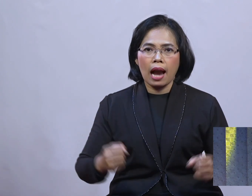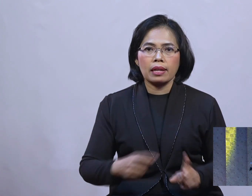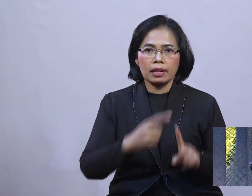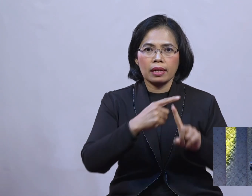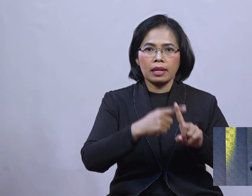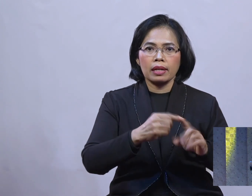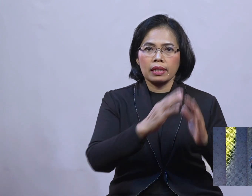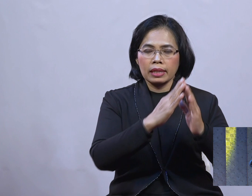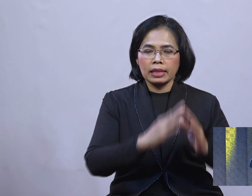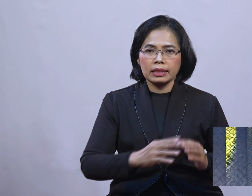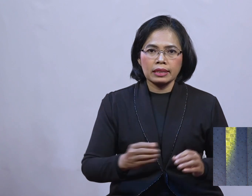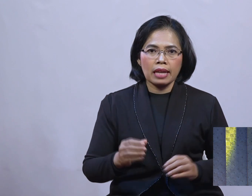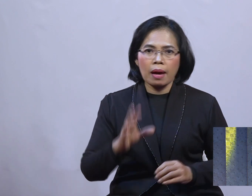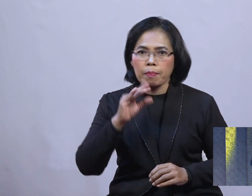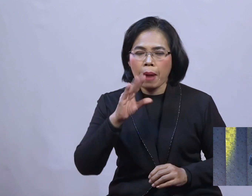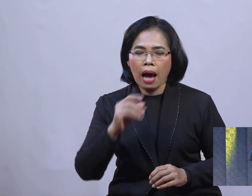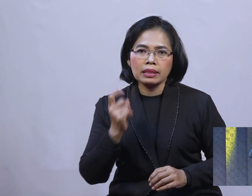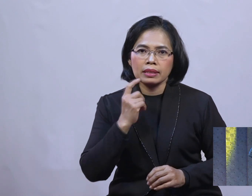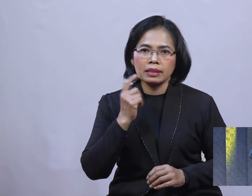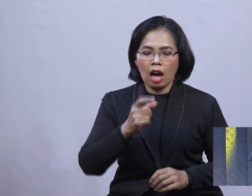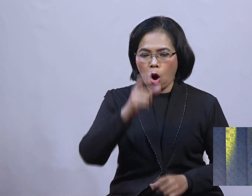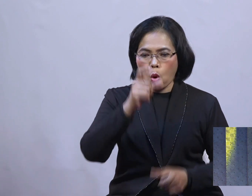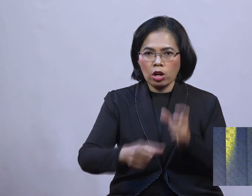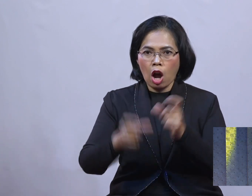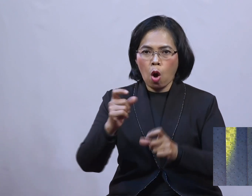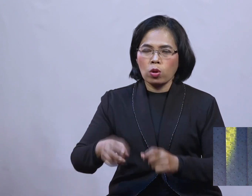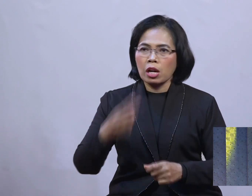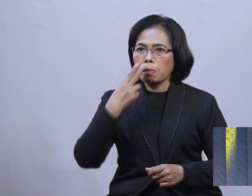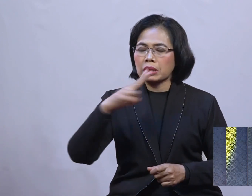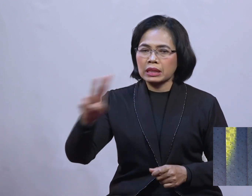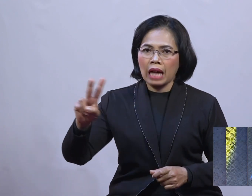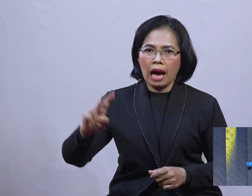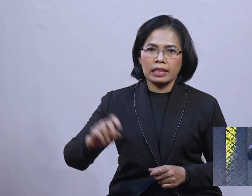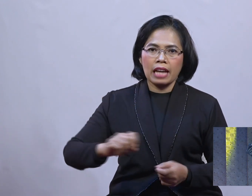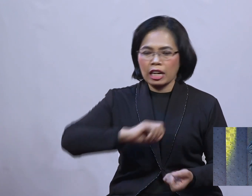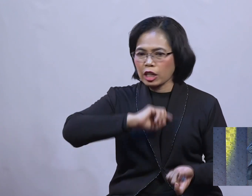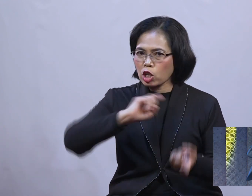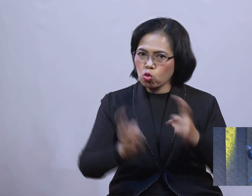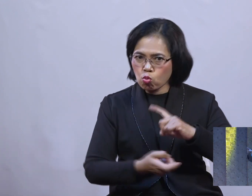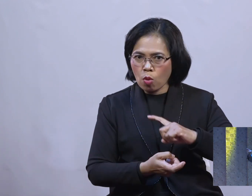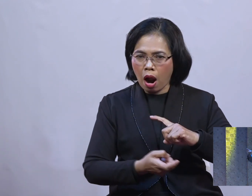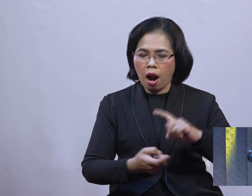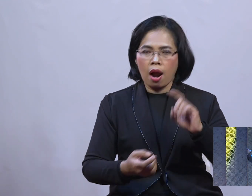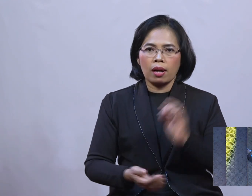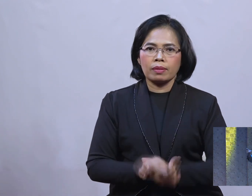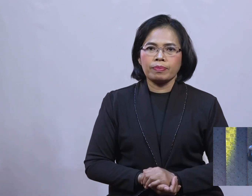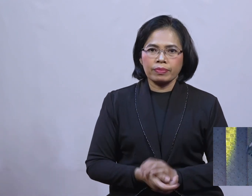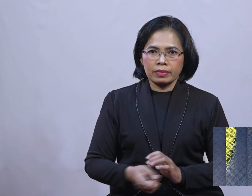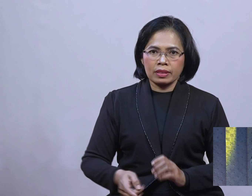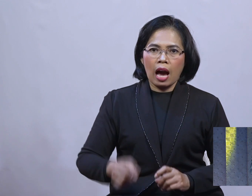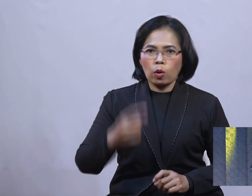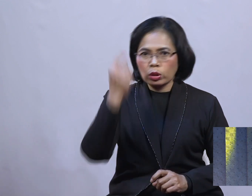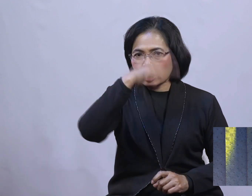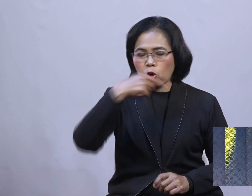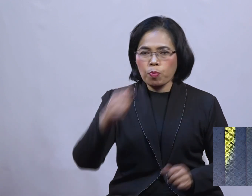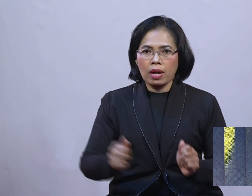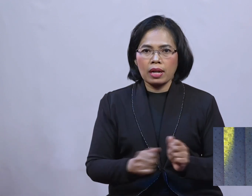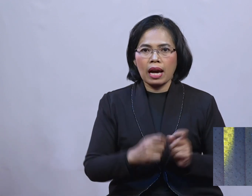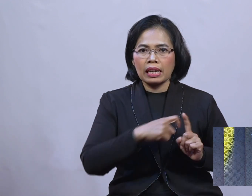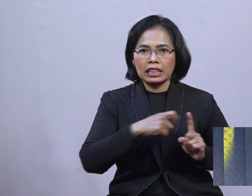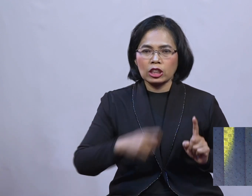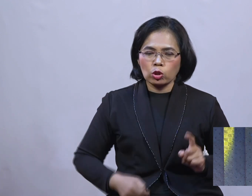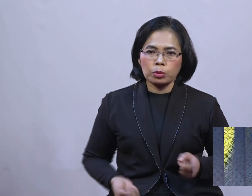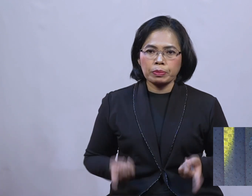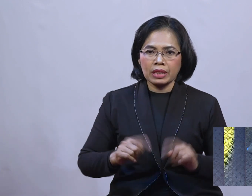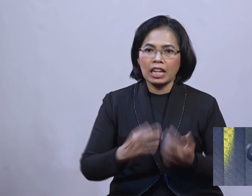tentang orang percaya yang diubahkan menjadi segambar serupa dengan Kristus menjadi warga kerajaan sorga yang hidup dalam